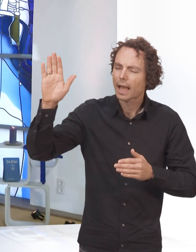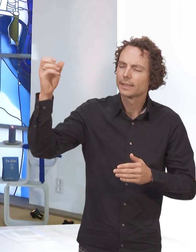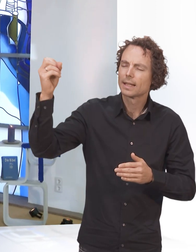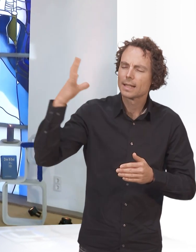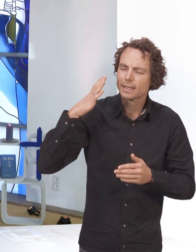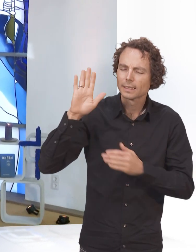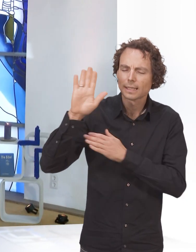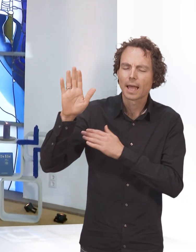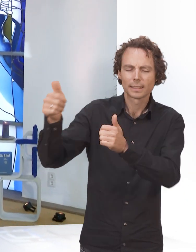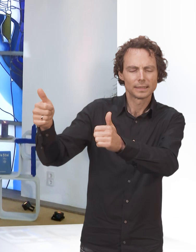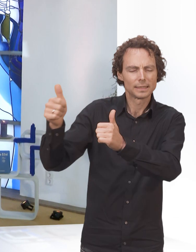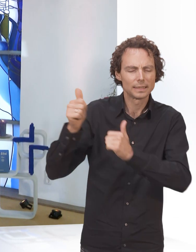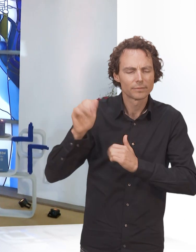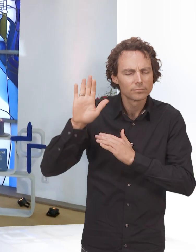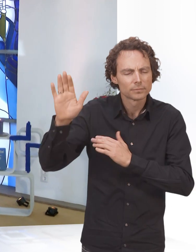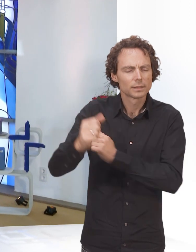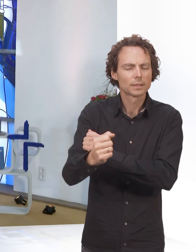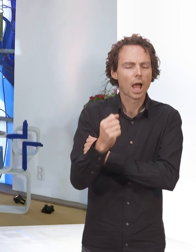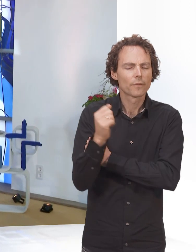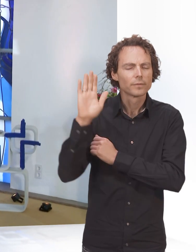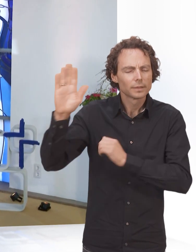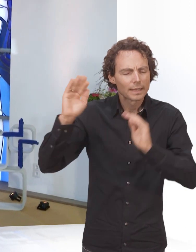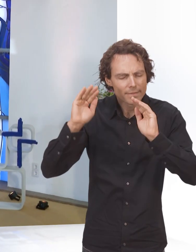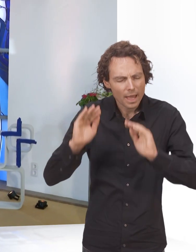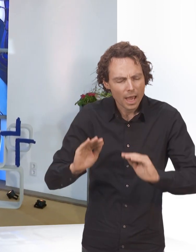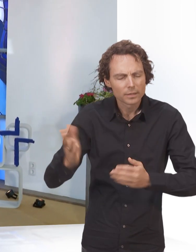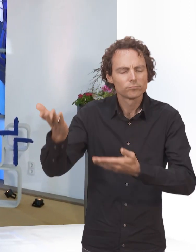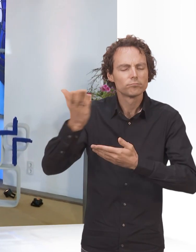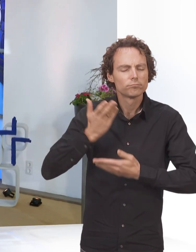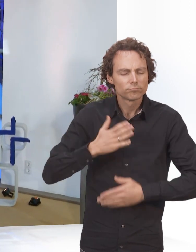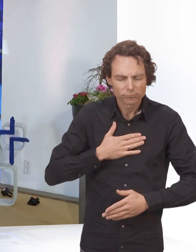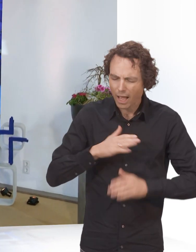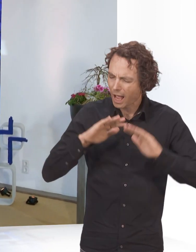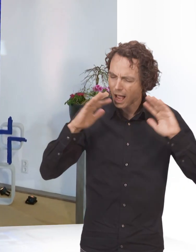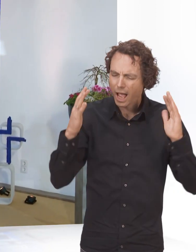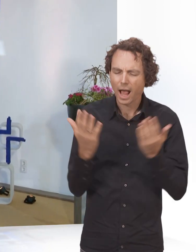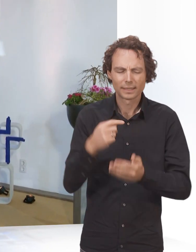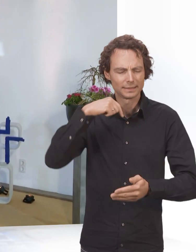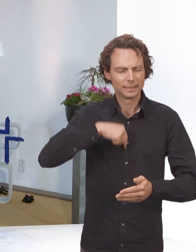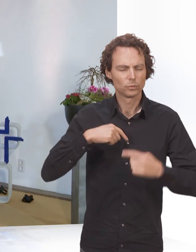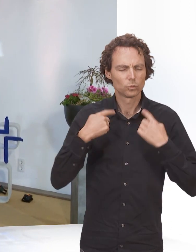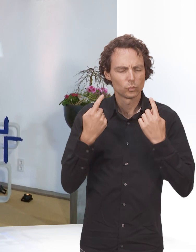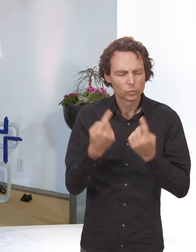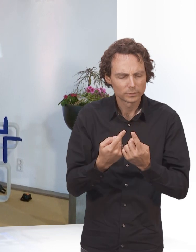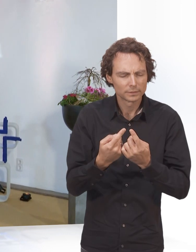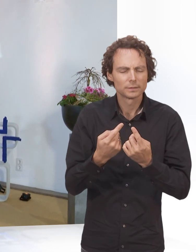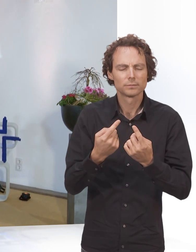Kraft, dein Gnädigsein alles verändert in uns und an